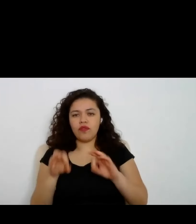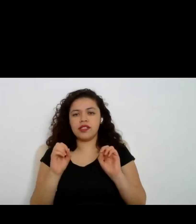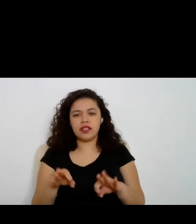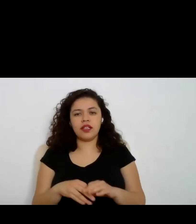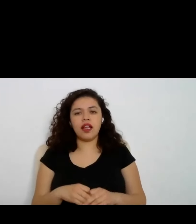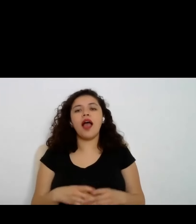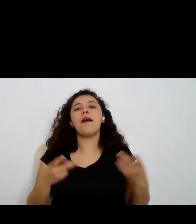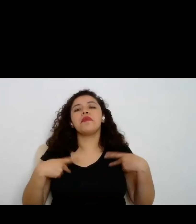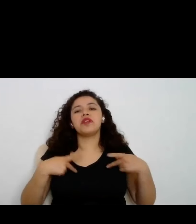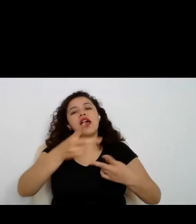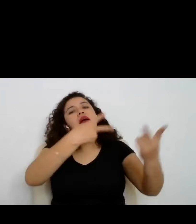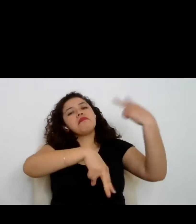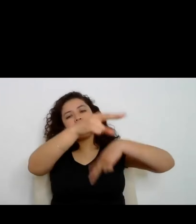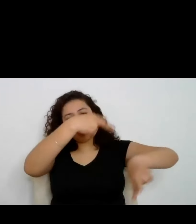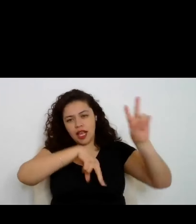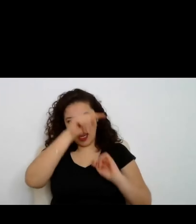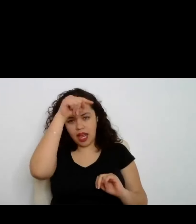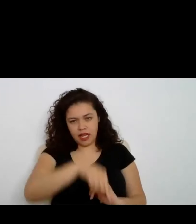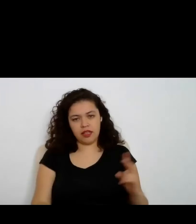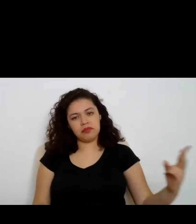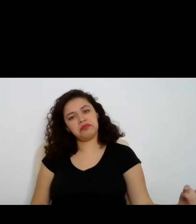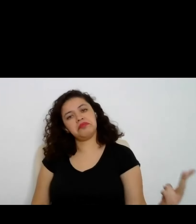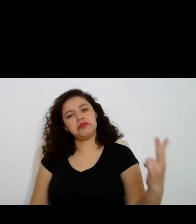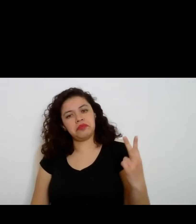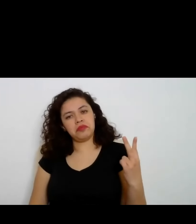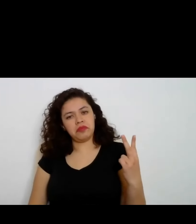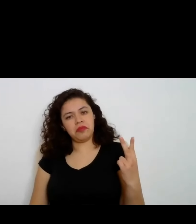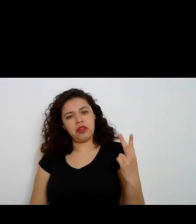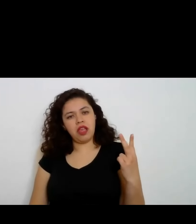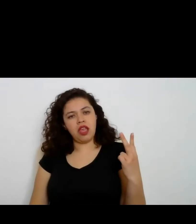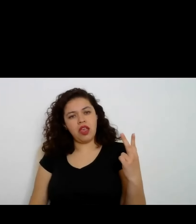mis clientes me dan datos de sus